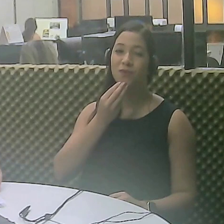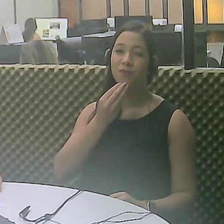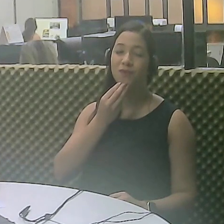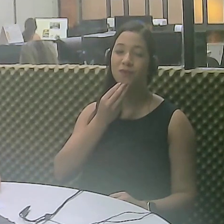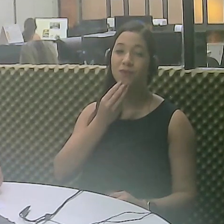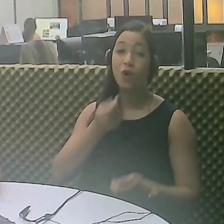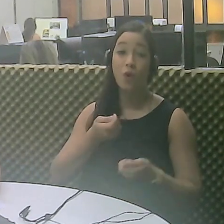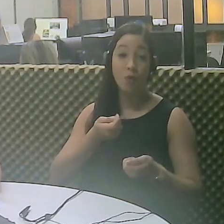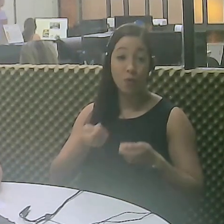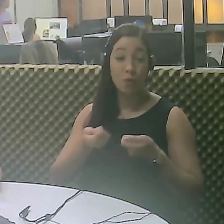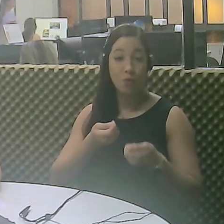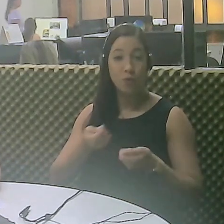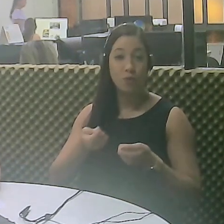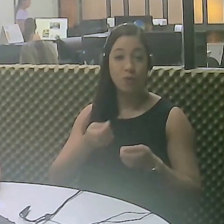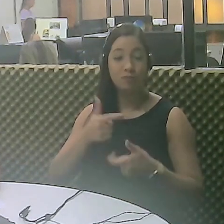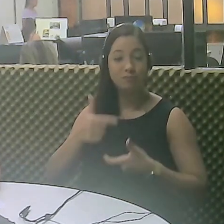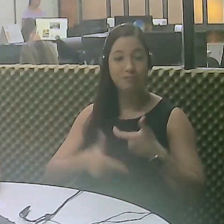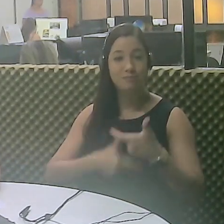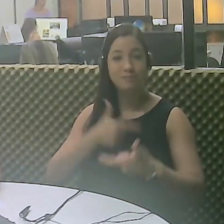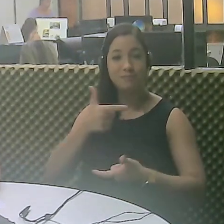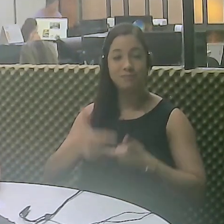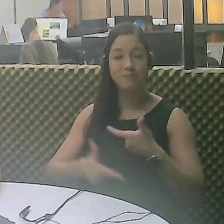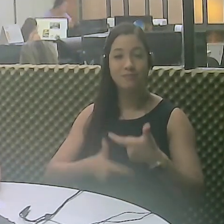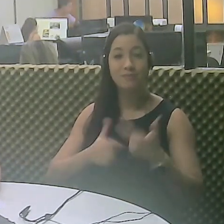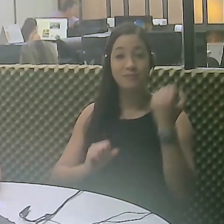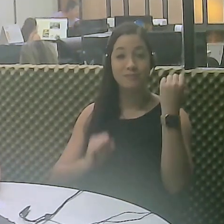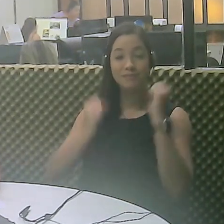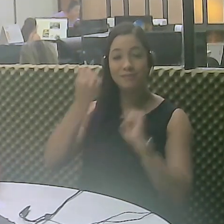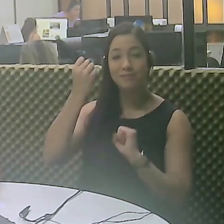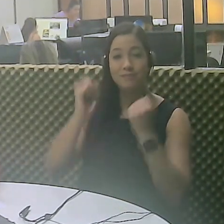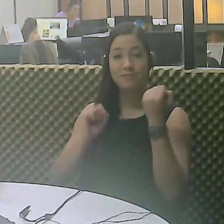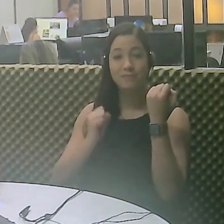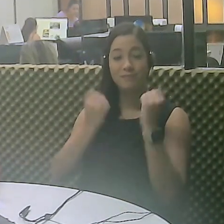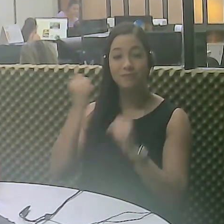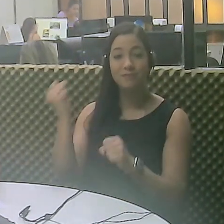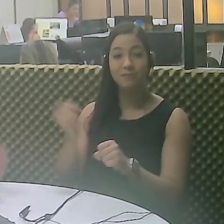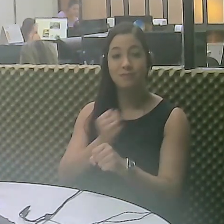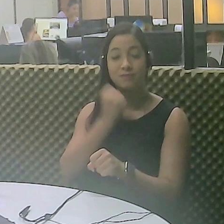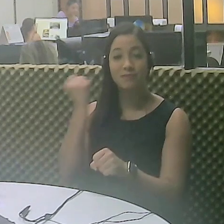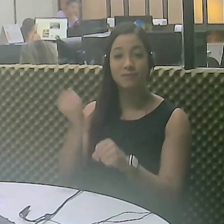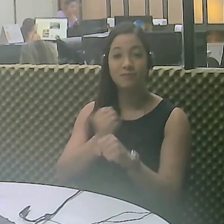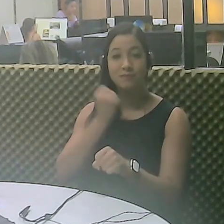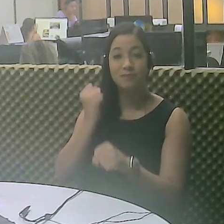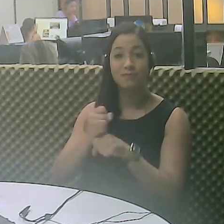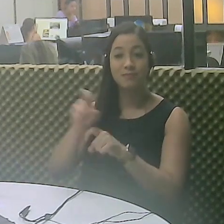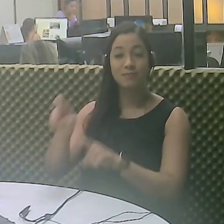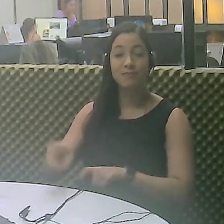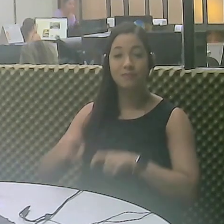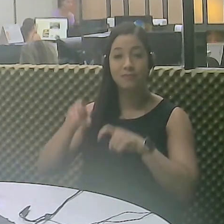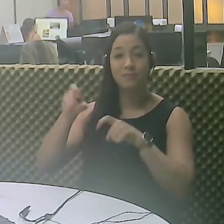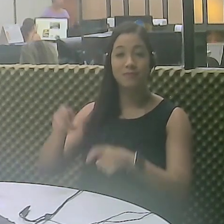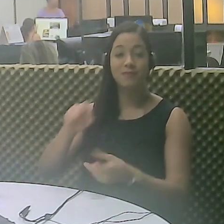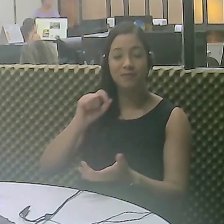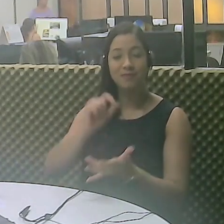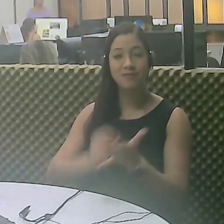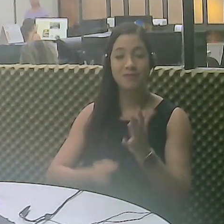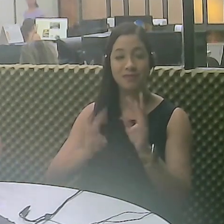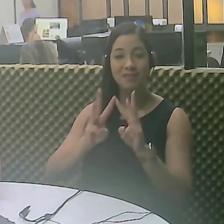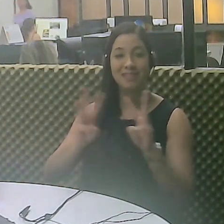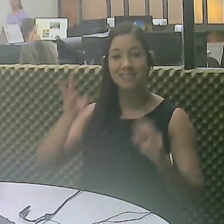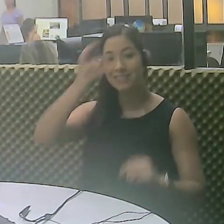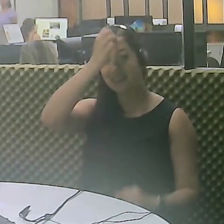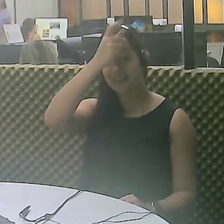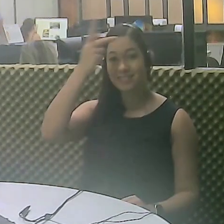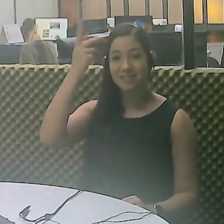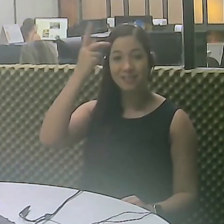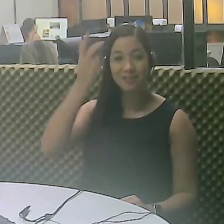No comércio, em serviços, na indústria, na construção, no agro. Faça seu cadastro no site da